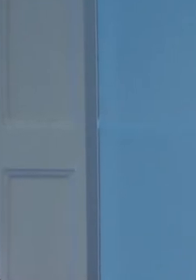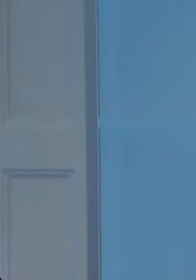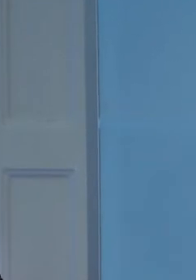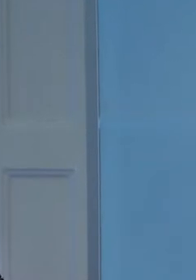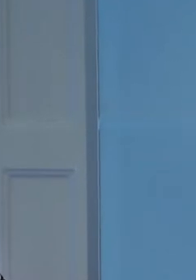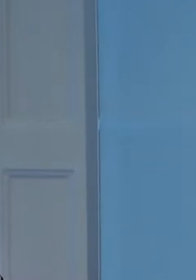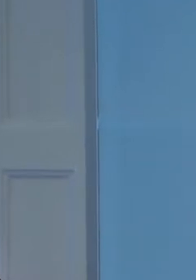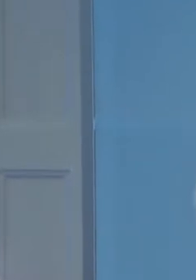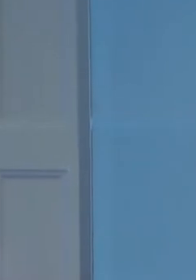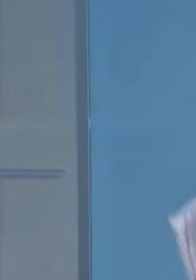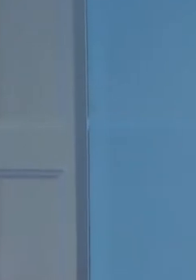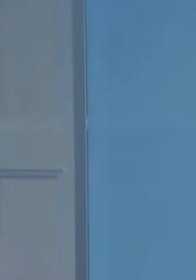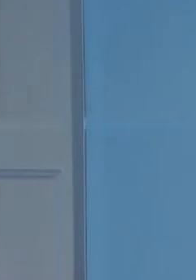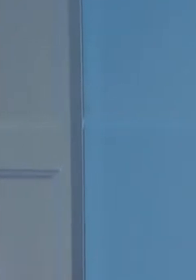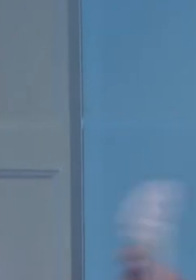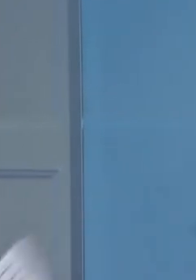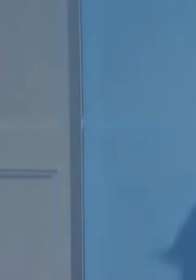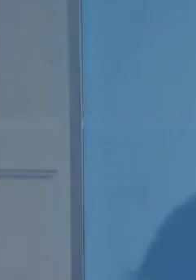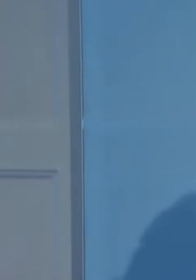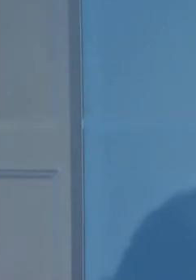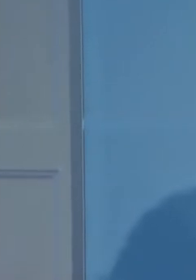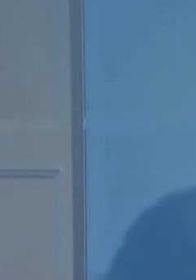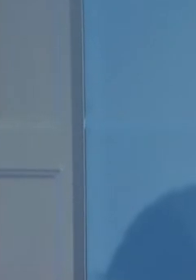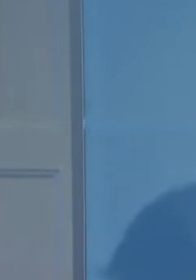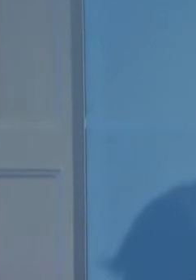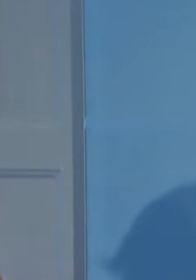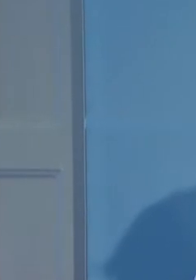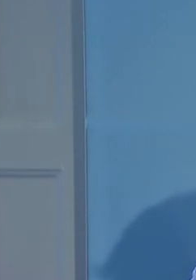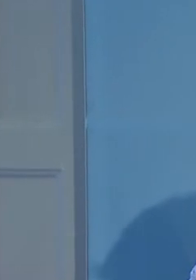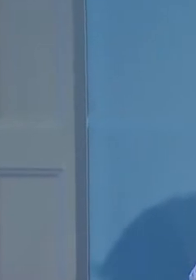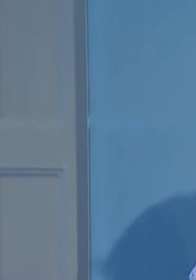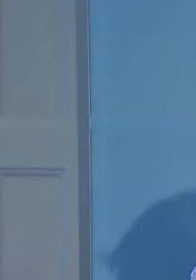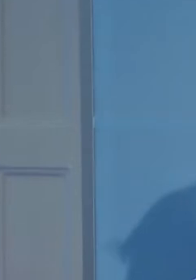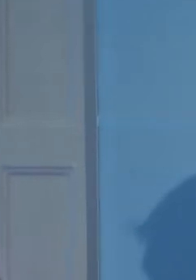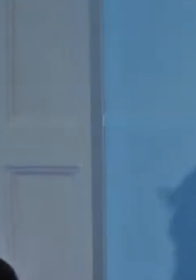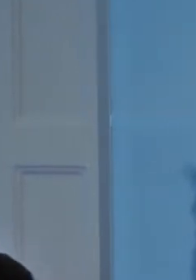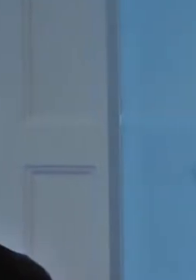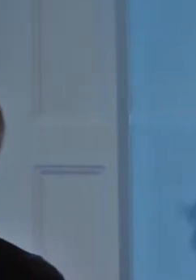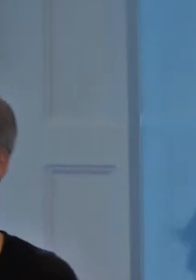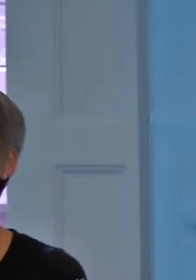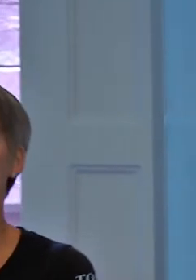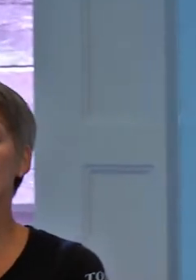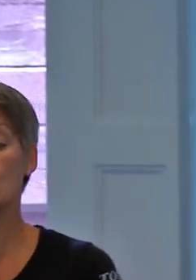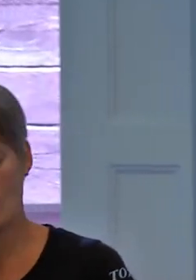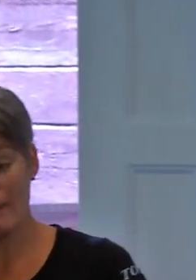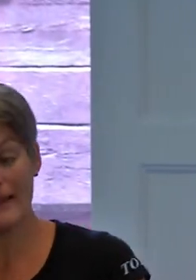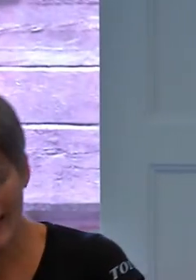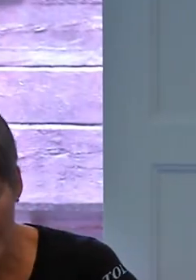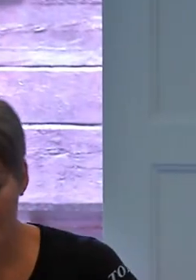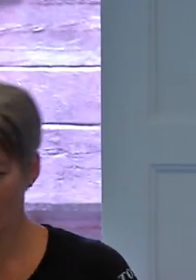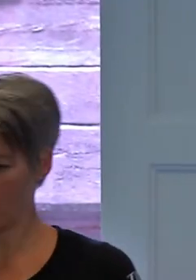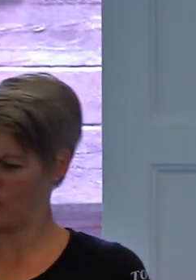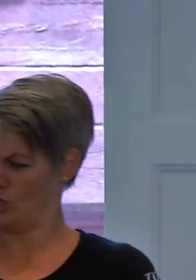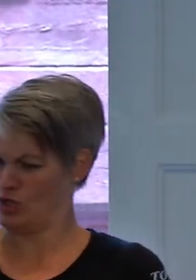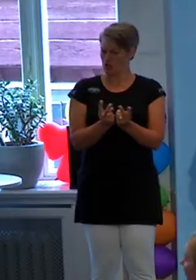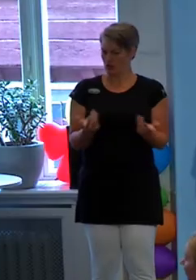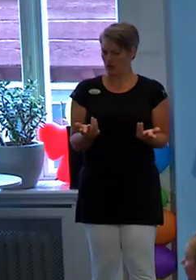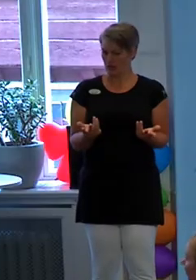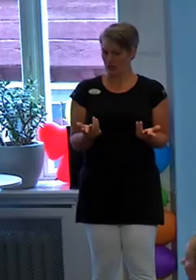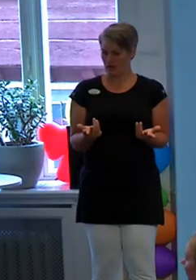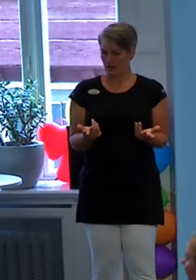Kollektiv intelligens, det är ett ämne, det är inte en lärdom skulle jag säga. Det var ett nytt begrepp, du lärde dig. Vad är kollektiv